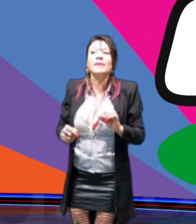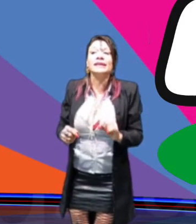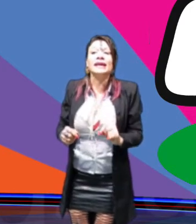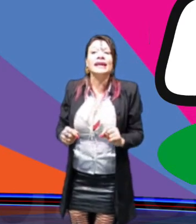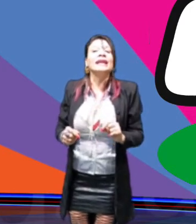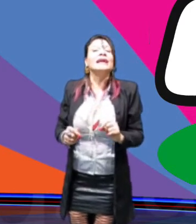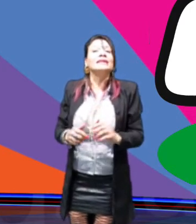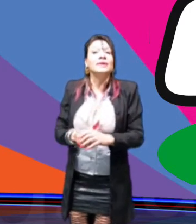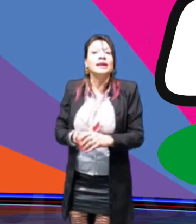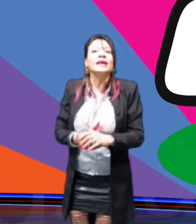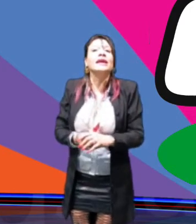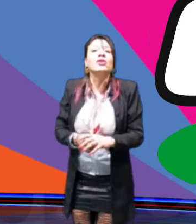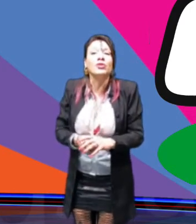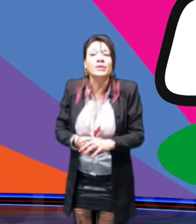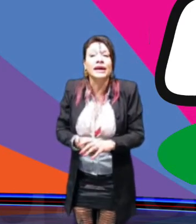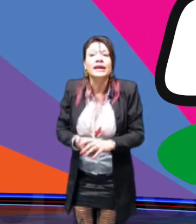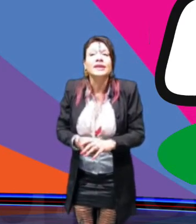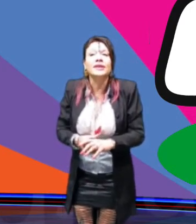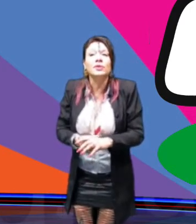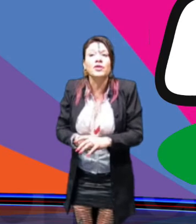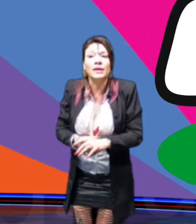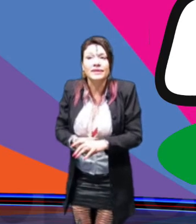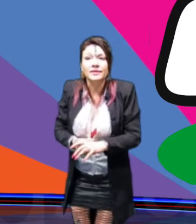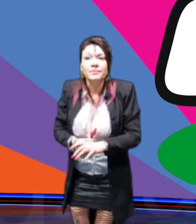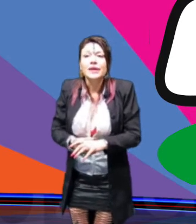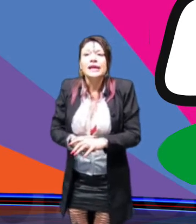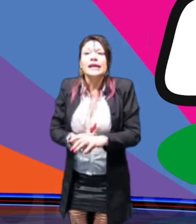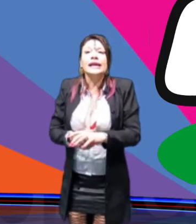impactar en la actividad económica de nuestro país.